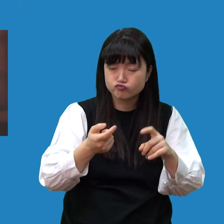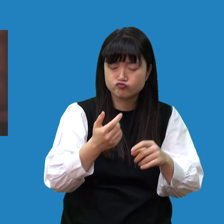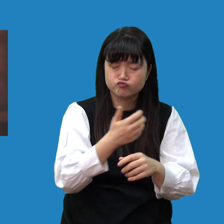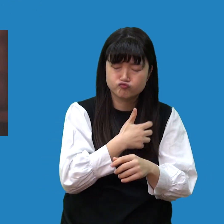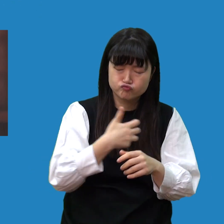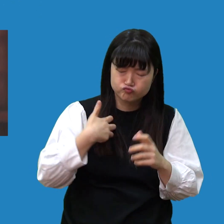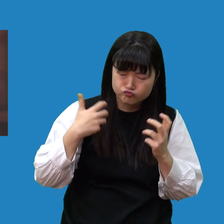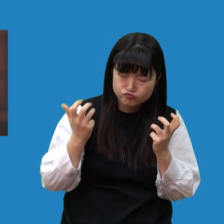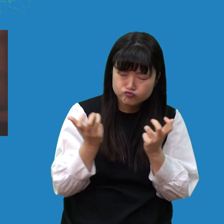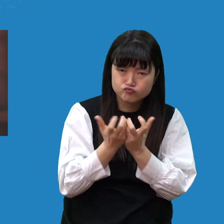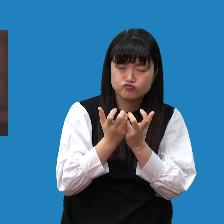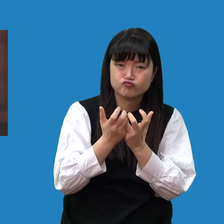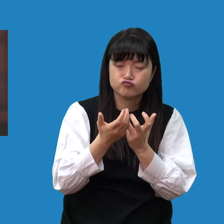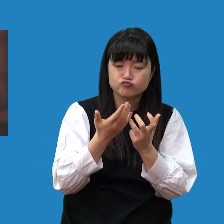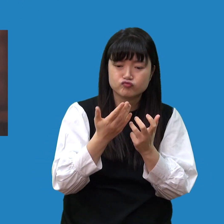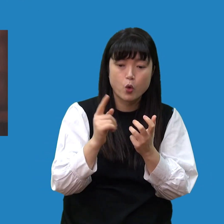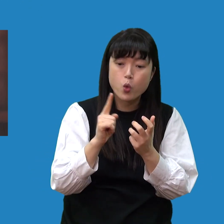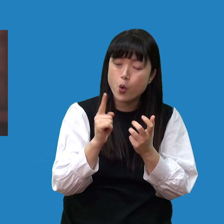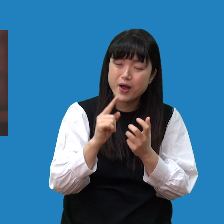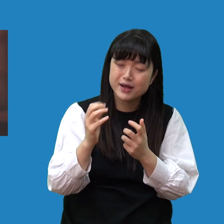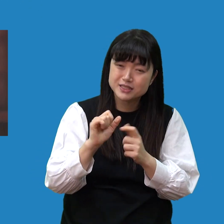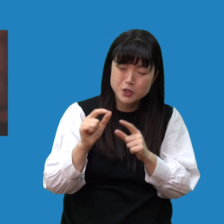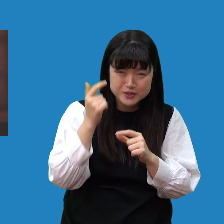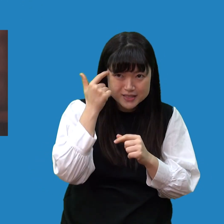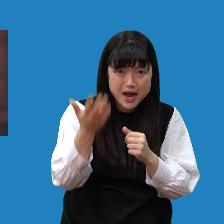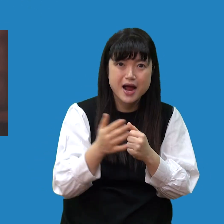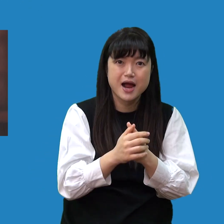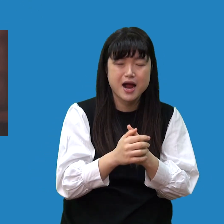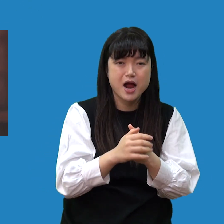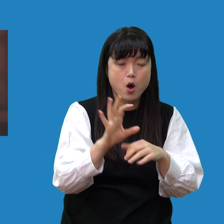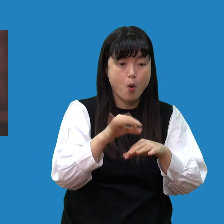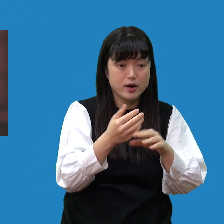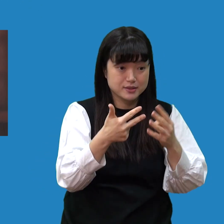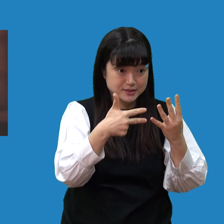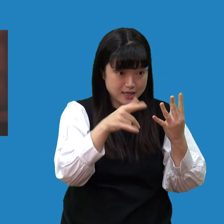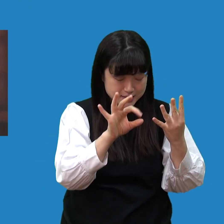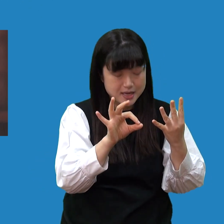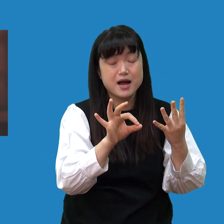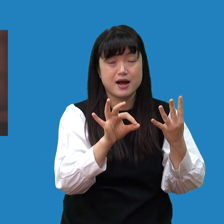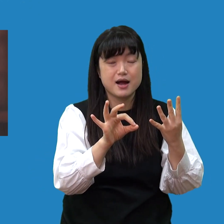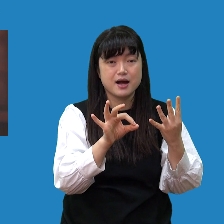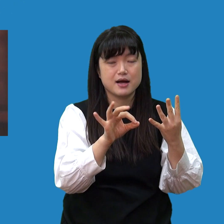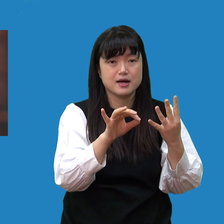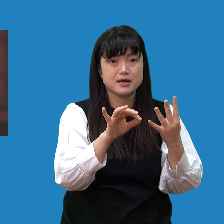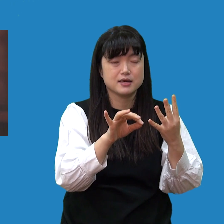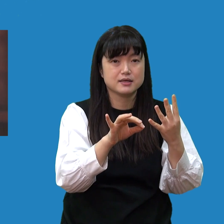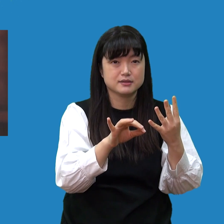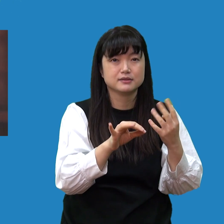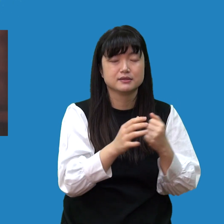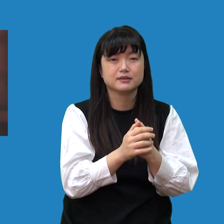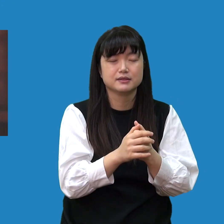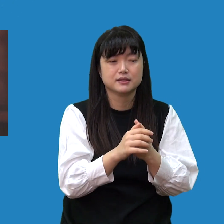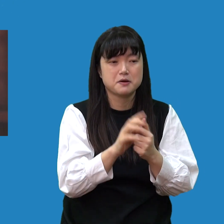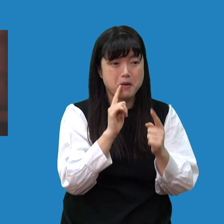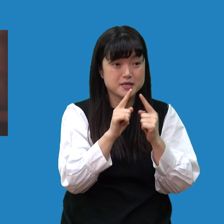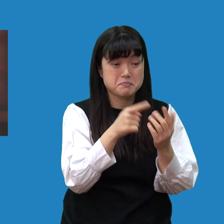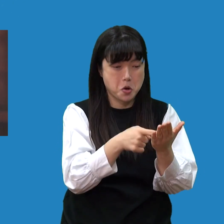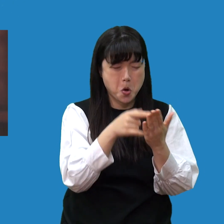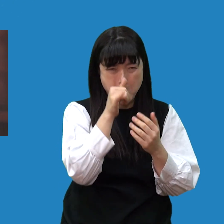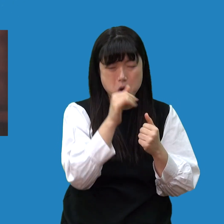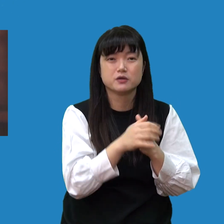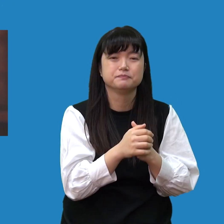식탁을 어떻게 즐겼는지 여기 열왕기상 4장 22절과 23절의